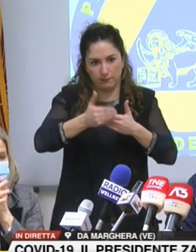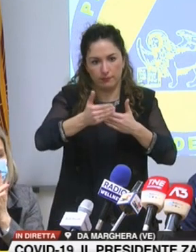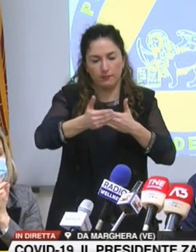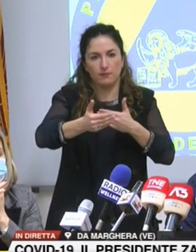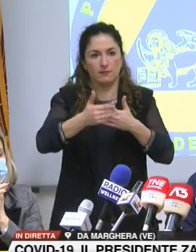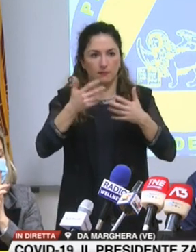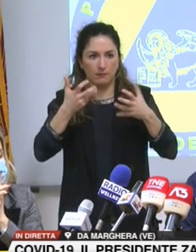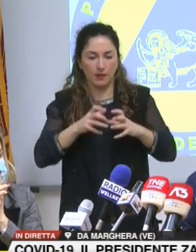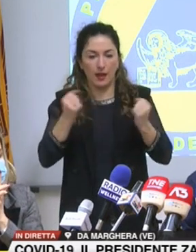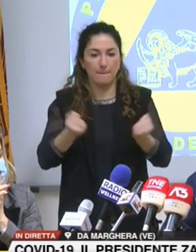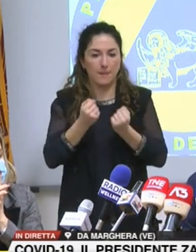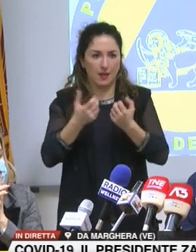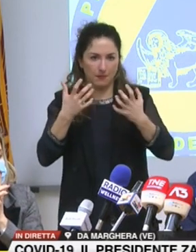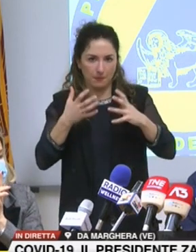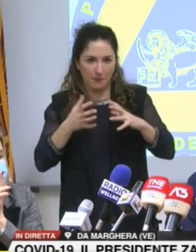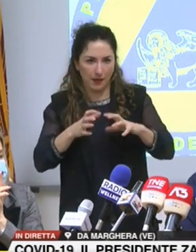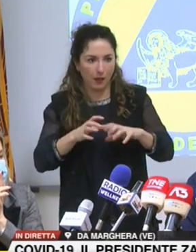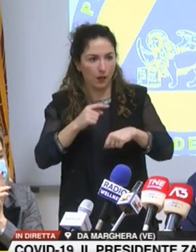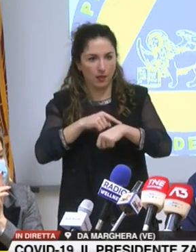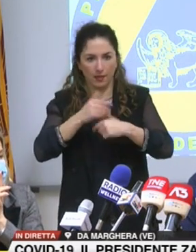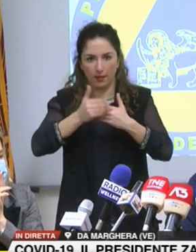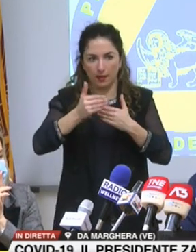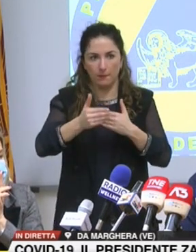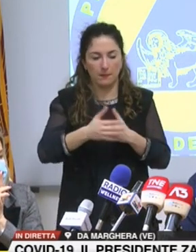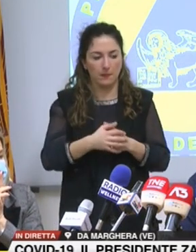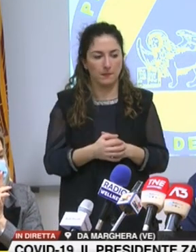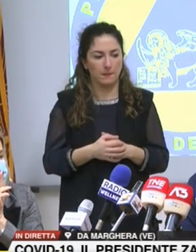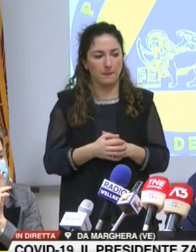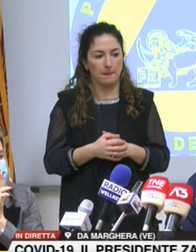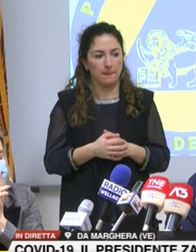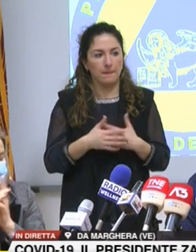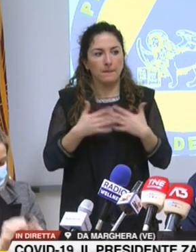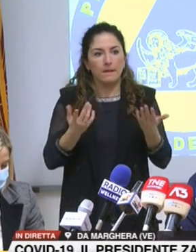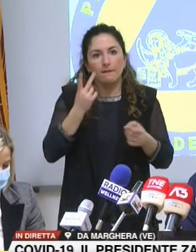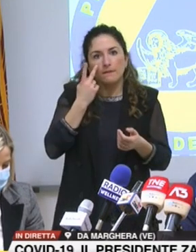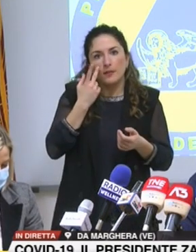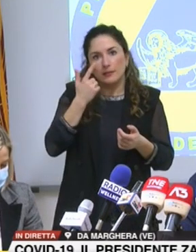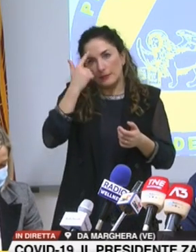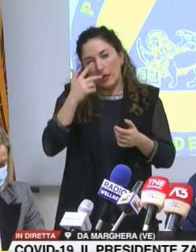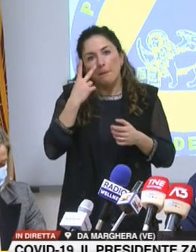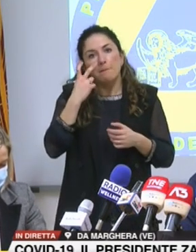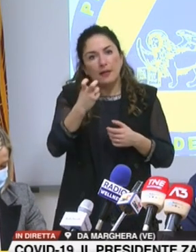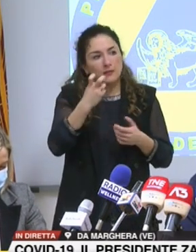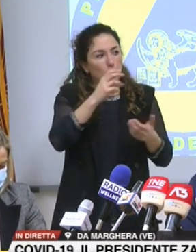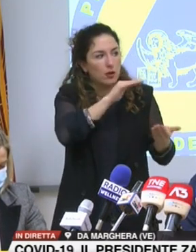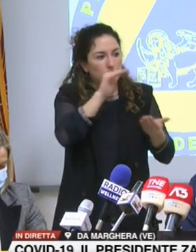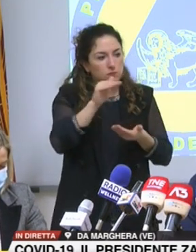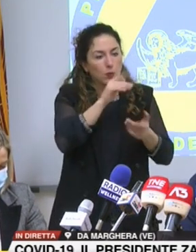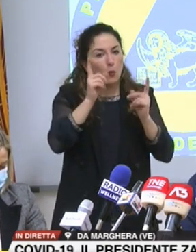della campagna. E adesso, avendo una previsione un po' più solida di quello che ci dovrebbe arrivare,